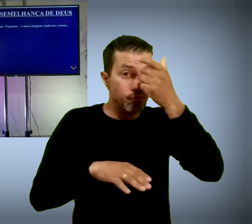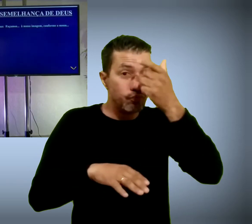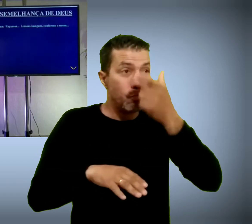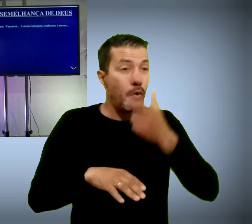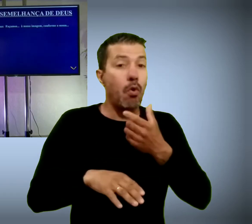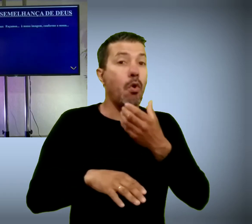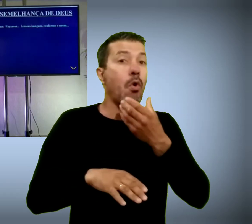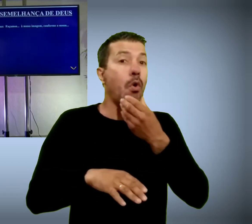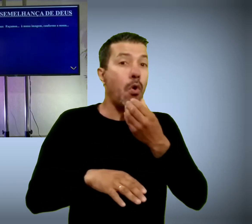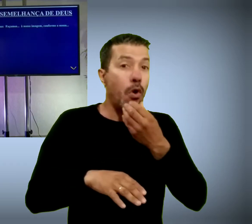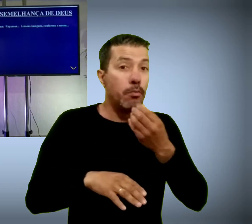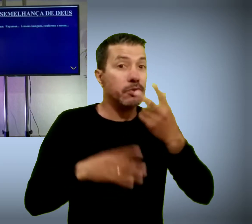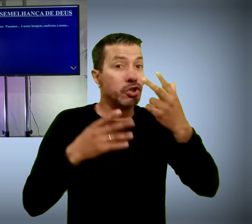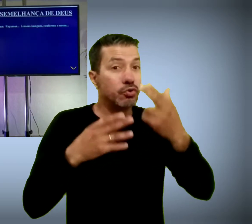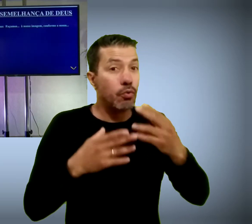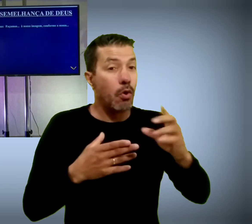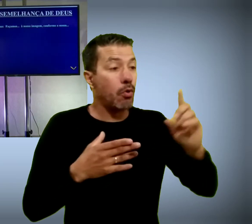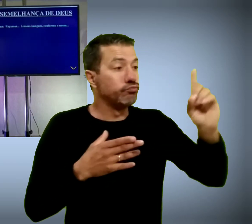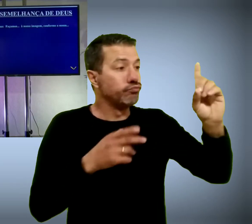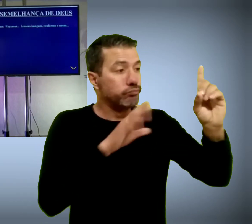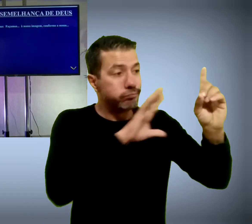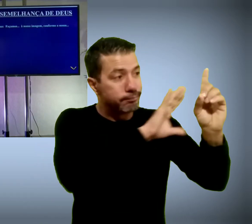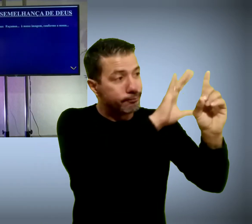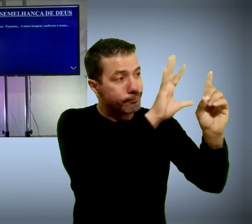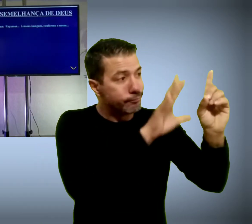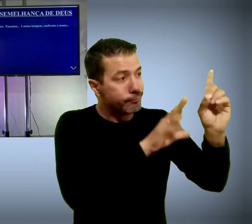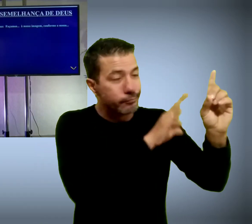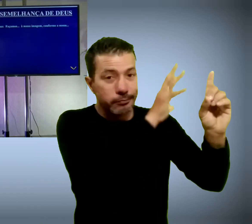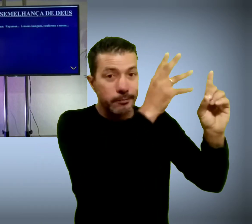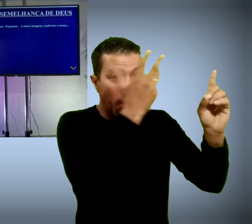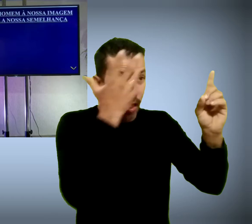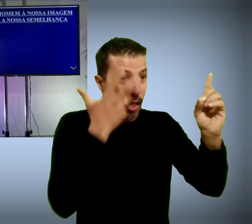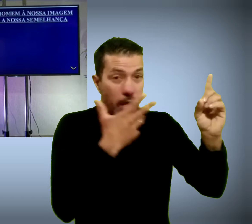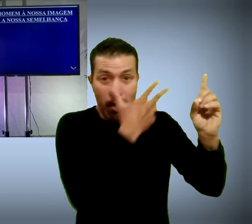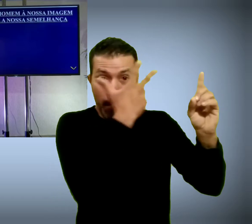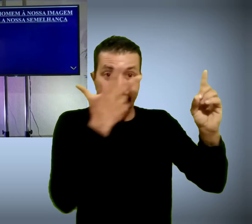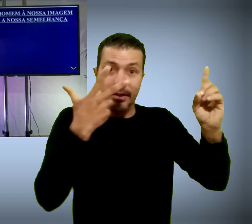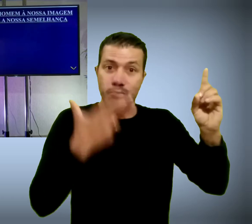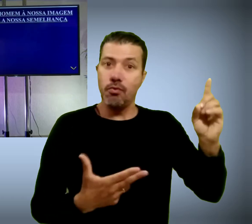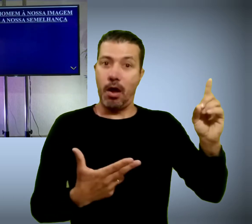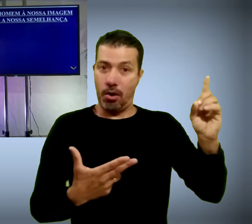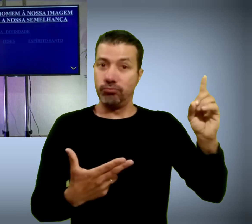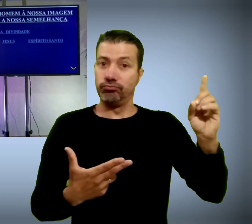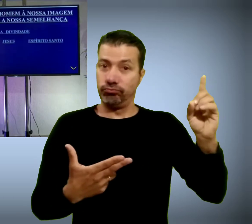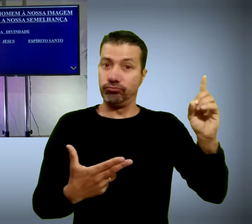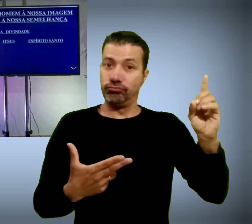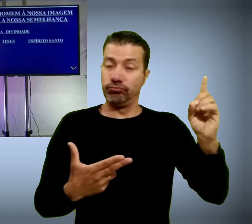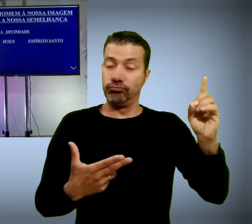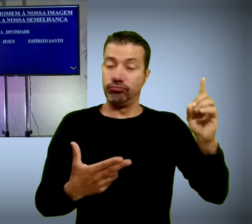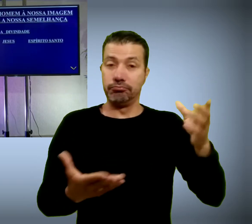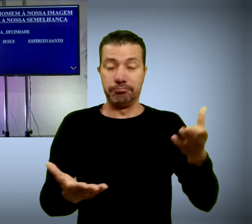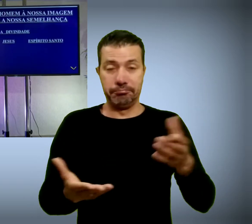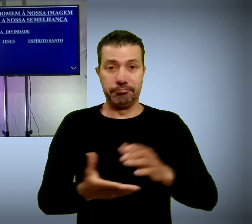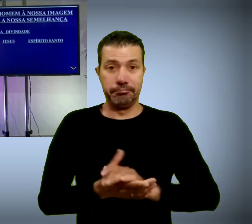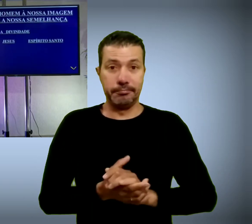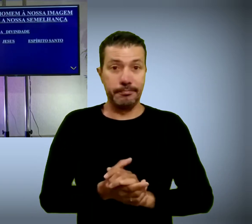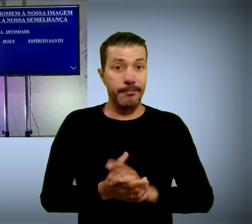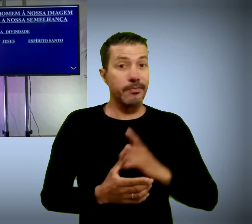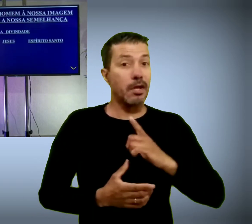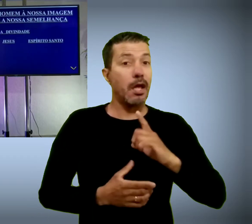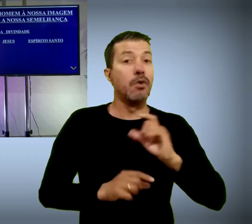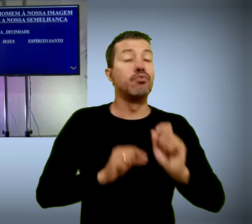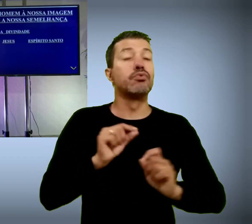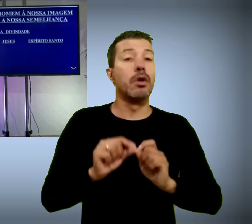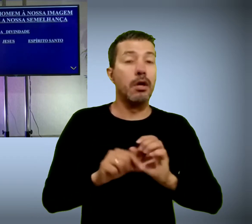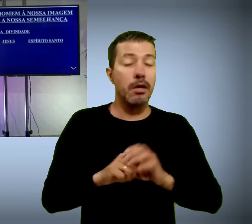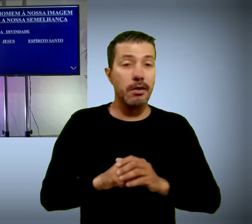à nossa imagem, conforme a nossa semelhança. Isso tudo está no plural, não é? E nós